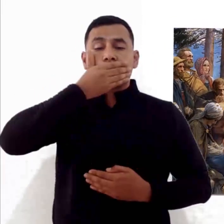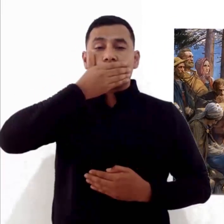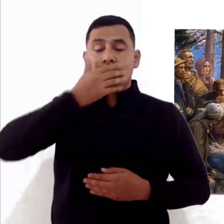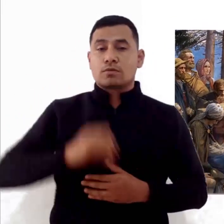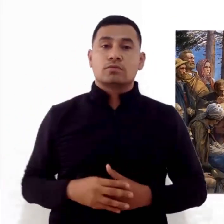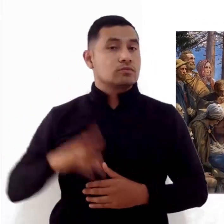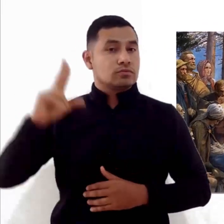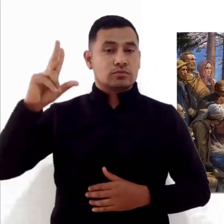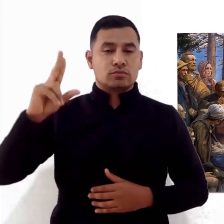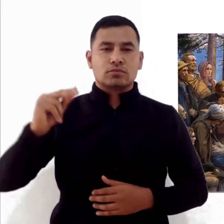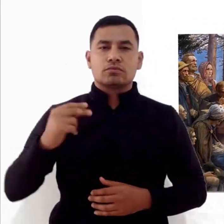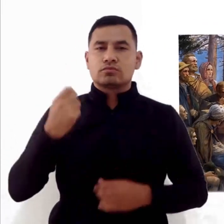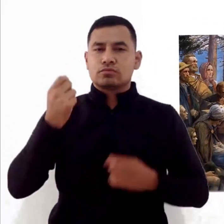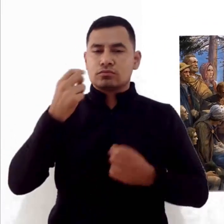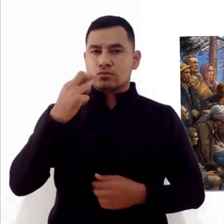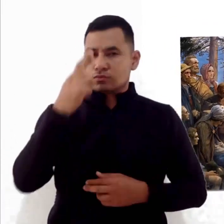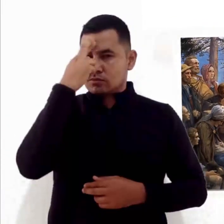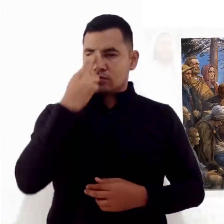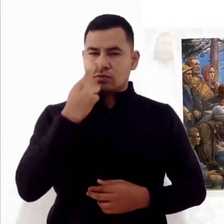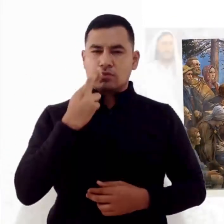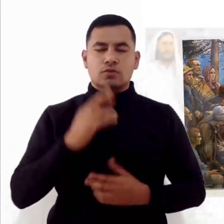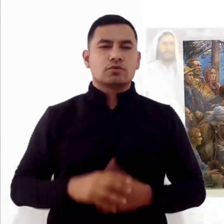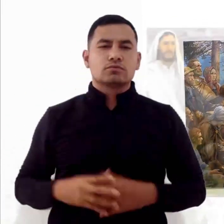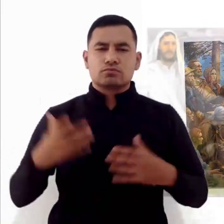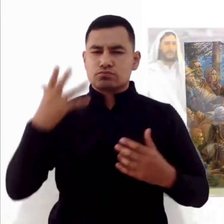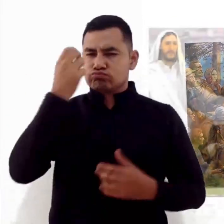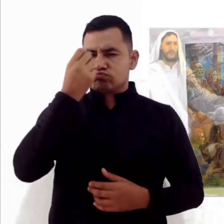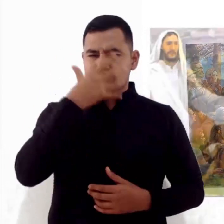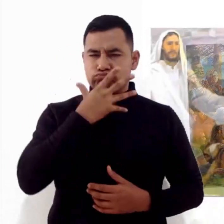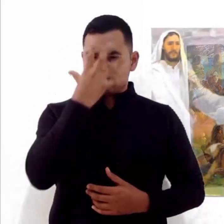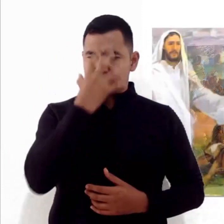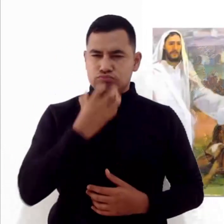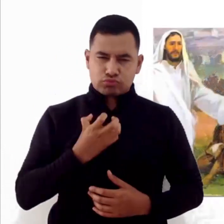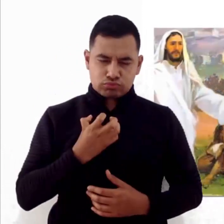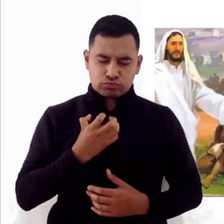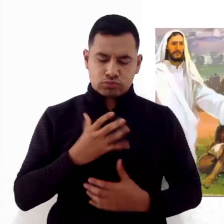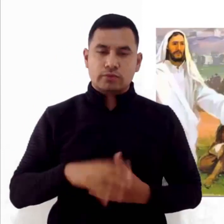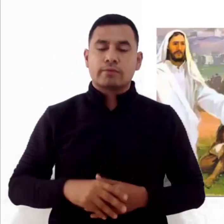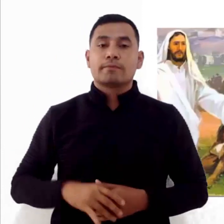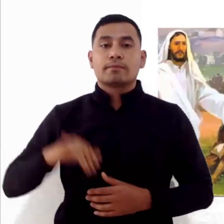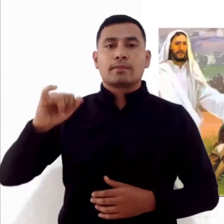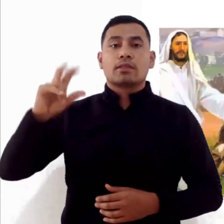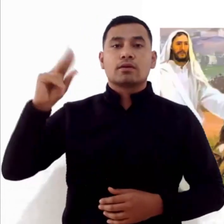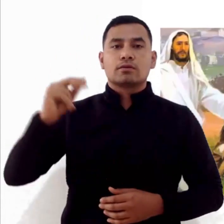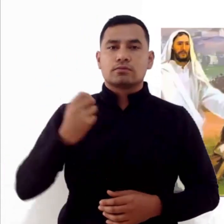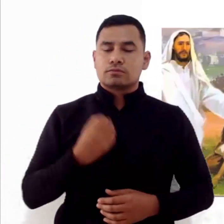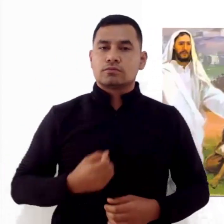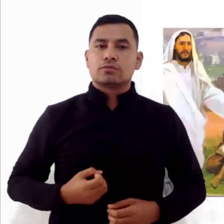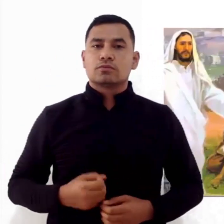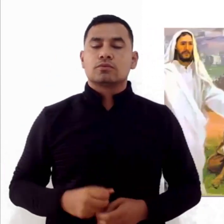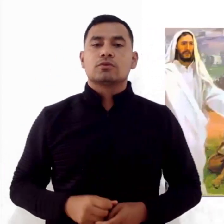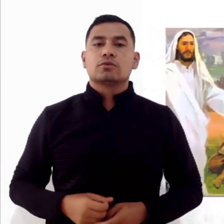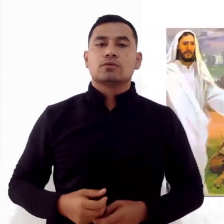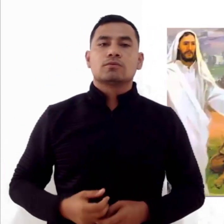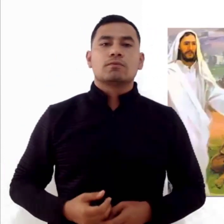que descuidan la apariencia de su rostro para que la gente note que están ayunando. Yo les aseguro que ya recibieron su